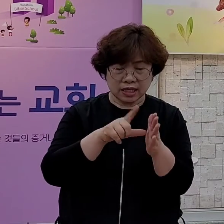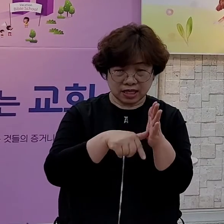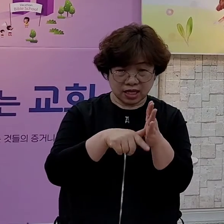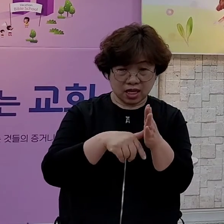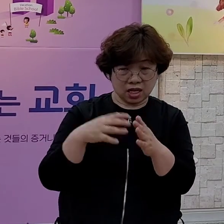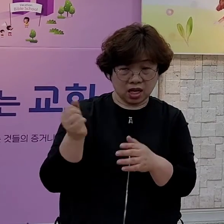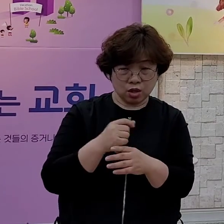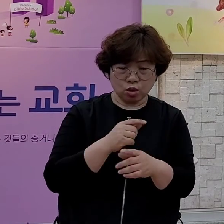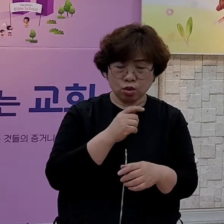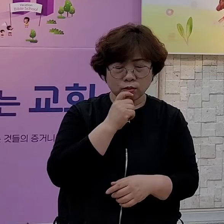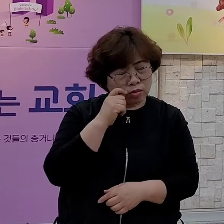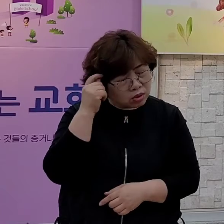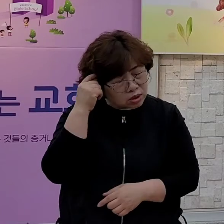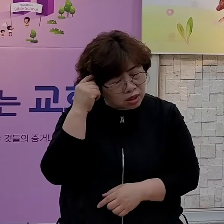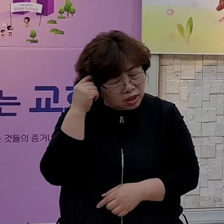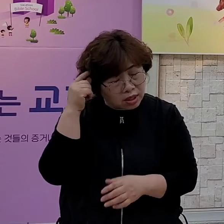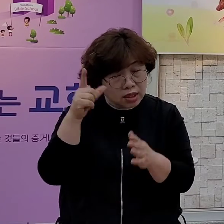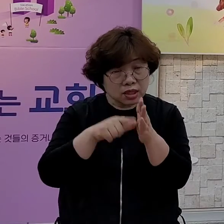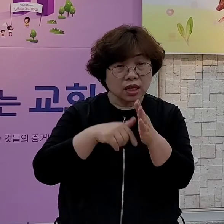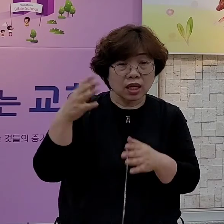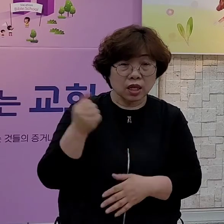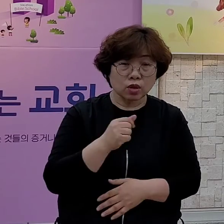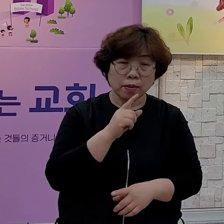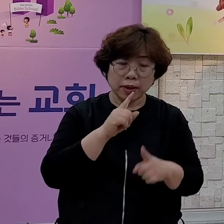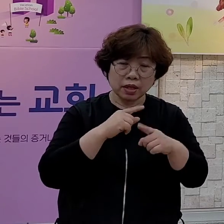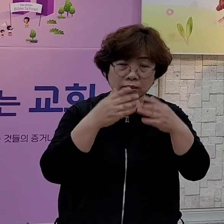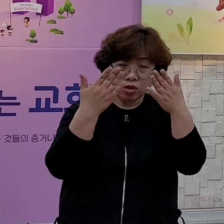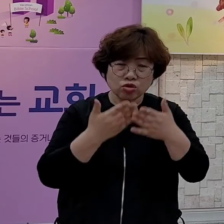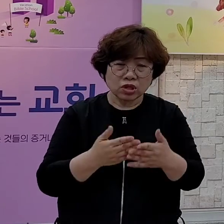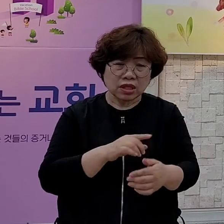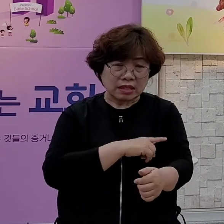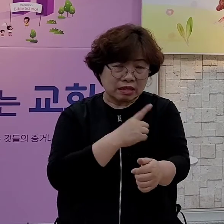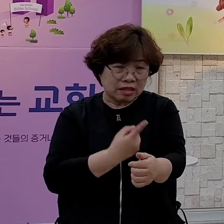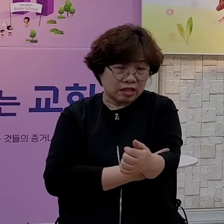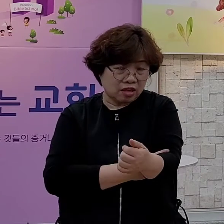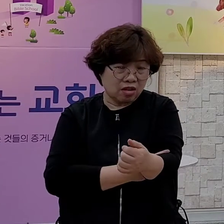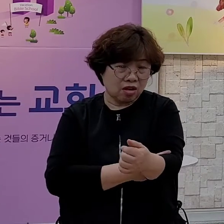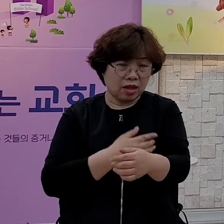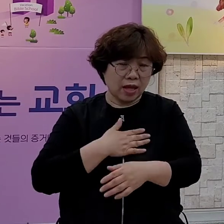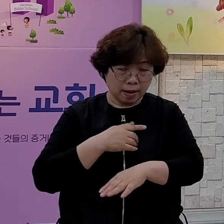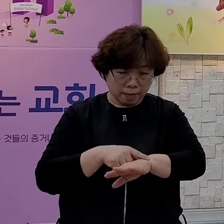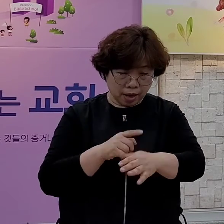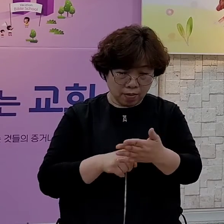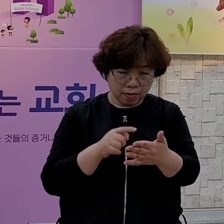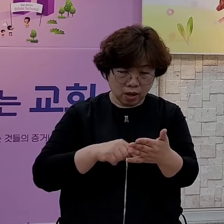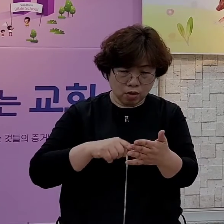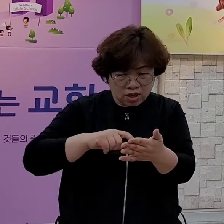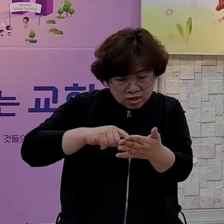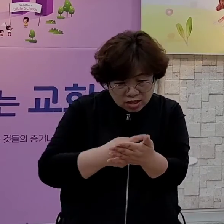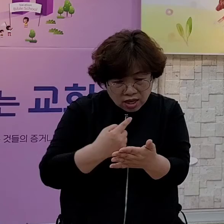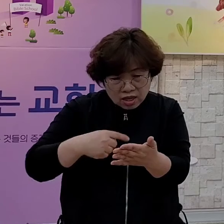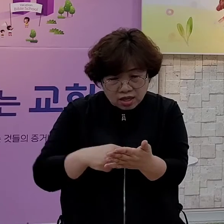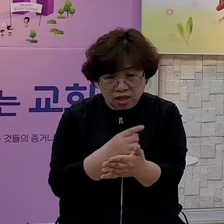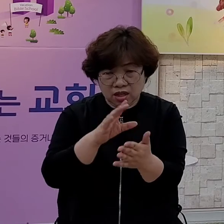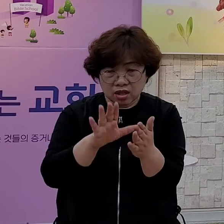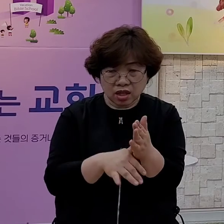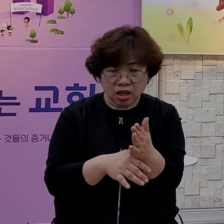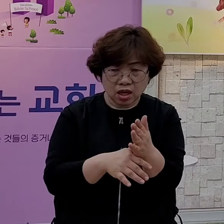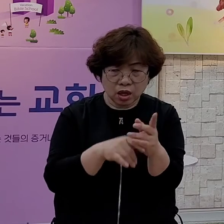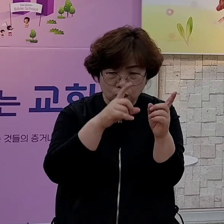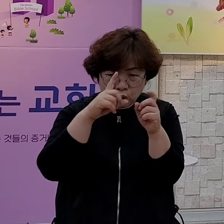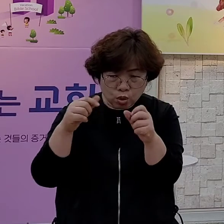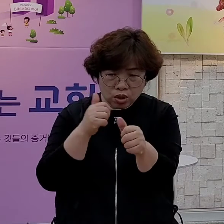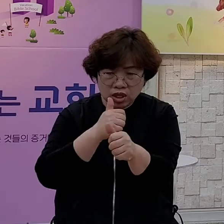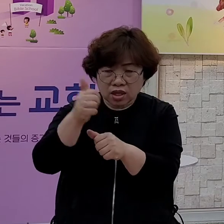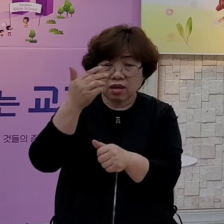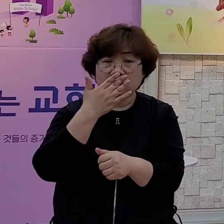그 말씀이 주는 능력과 말씀이 주시는 위로가 내 마음판에 새겨져 있을 때에, 그때에 우리가 유혹을 이길 수 있다라는